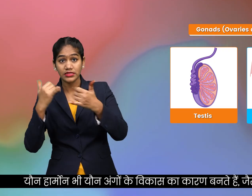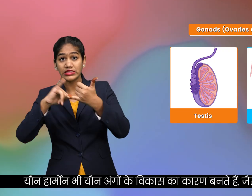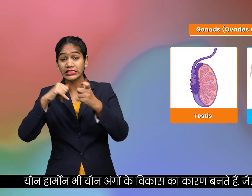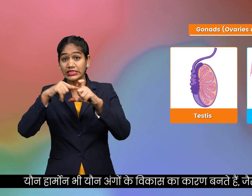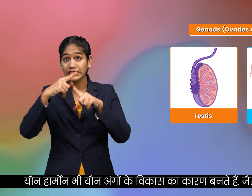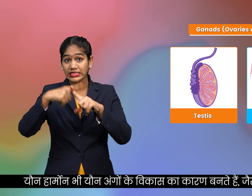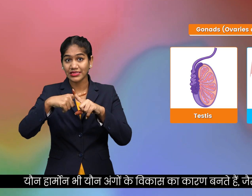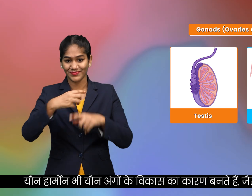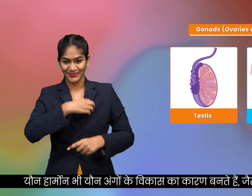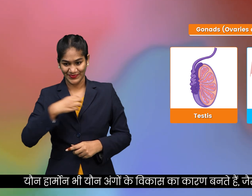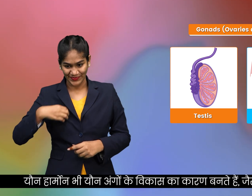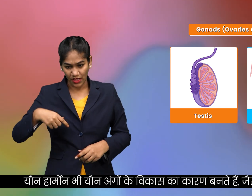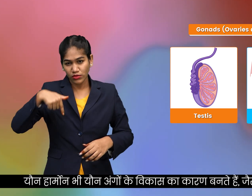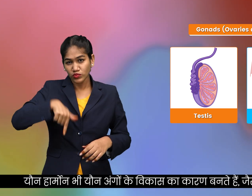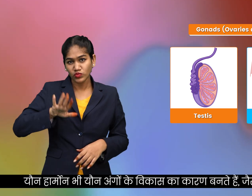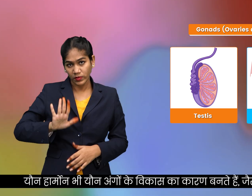कि पुरुषों में